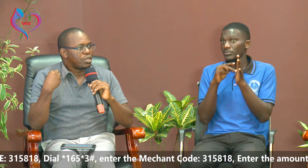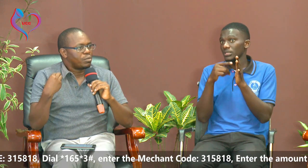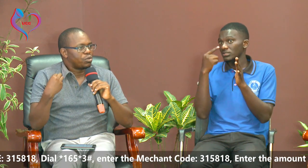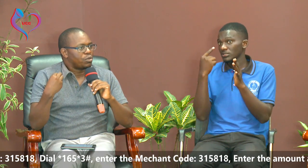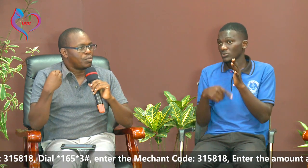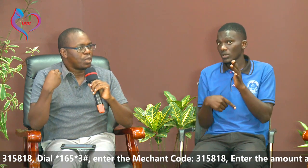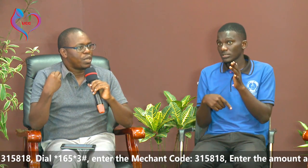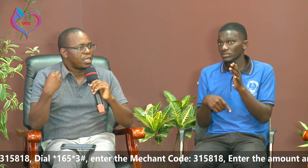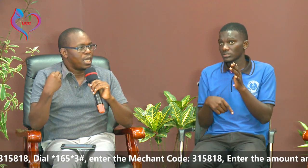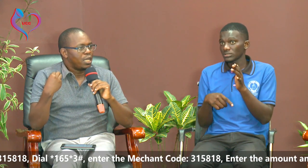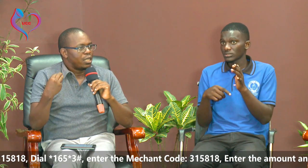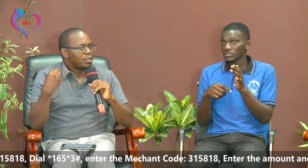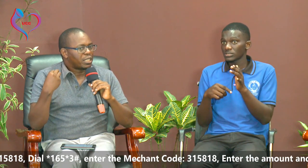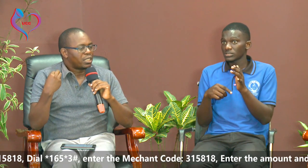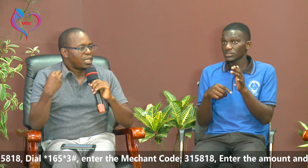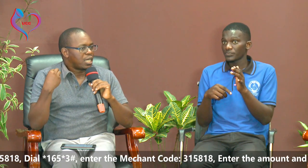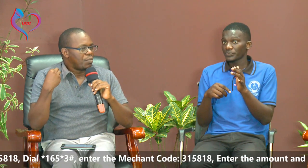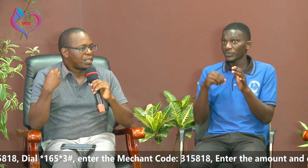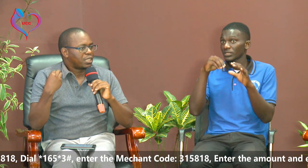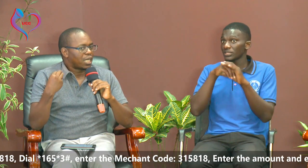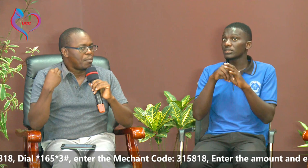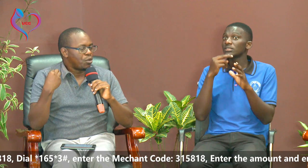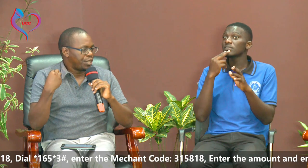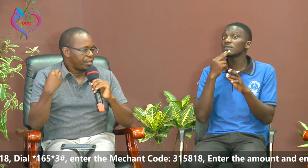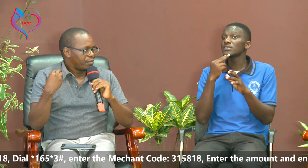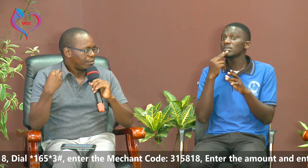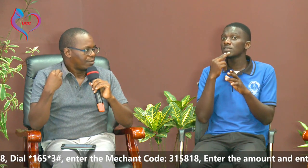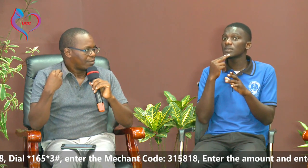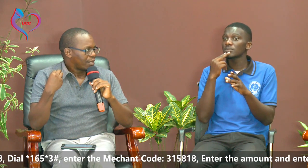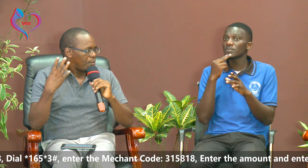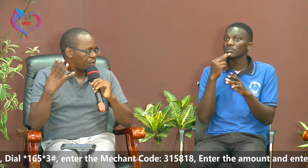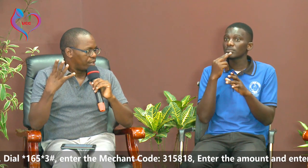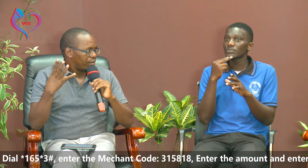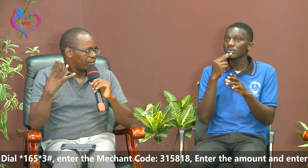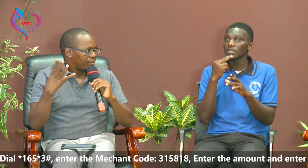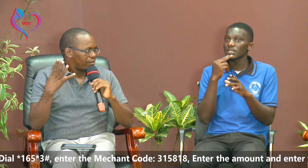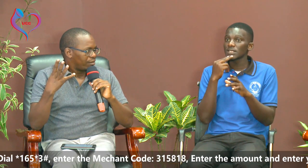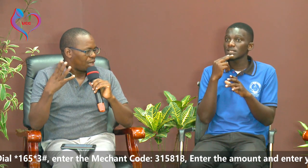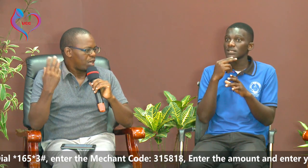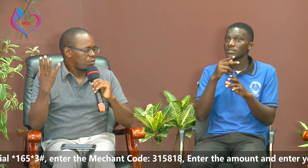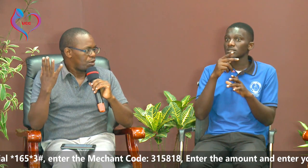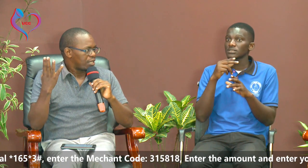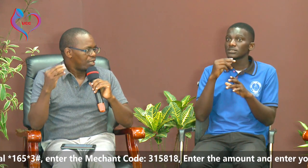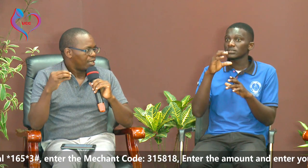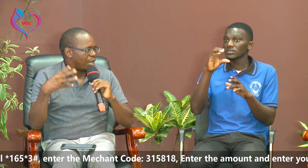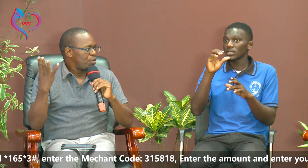Greek mu Hebrewania bachita ikab bachita kabold kabold akwate bukwasi